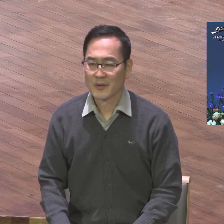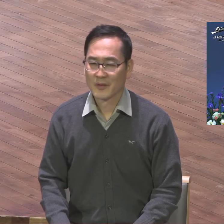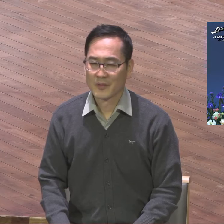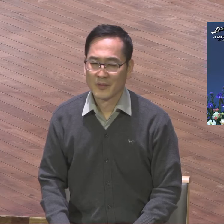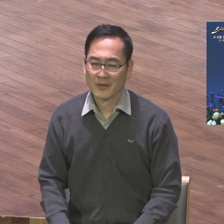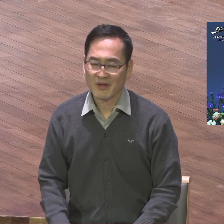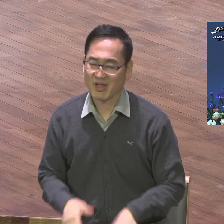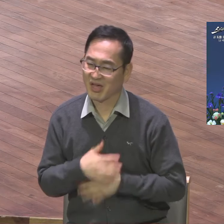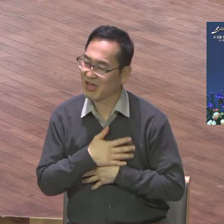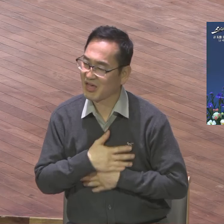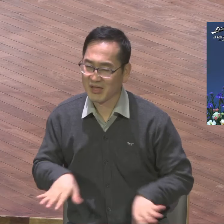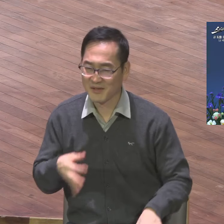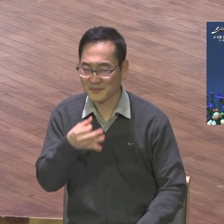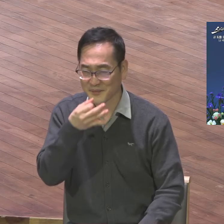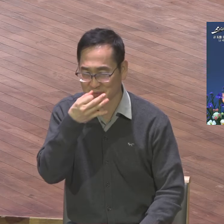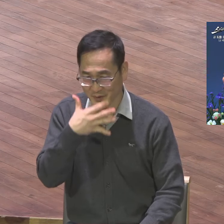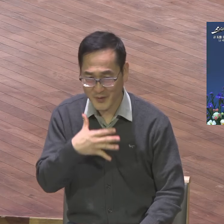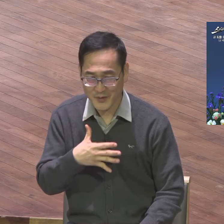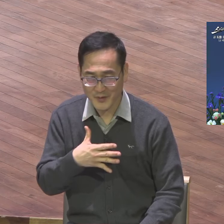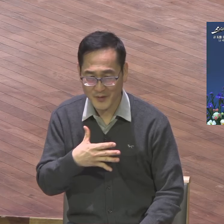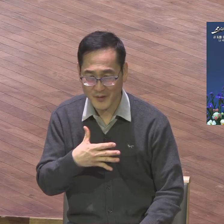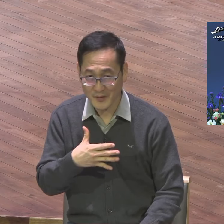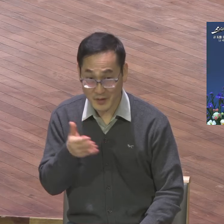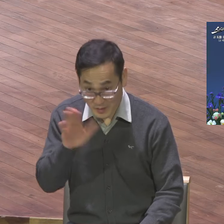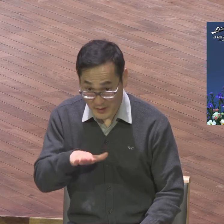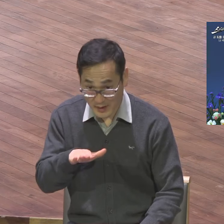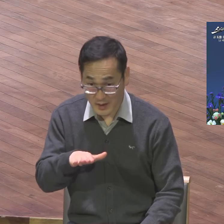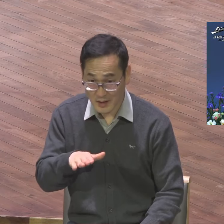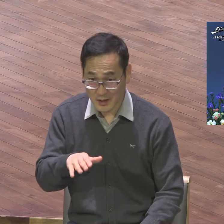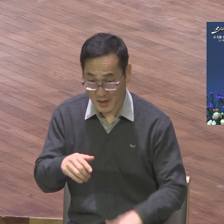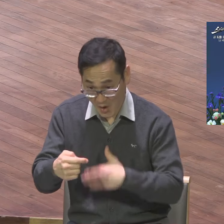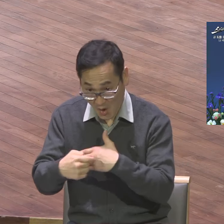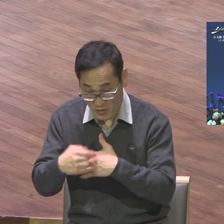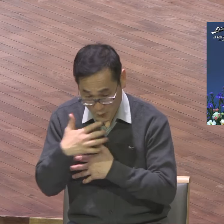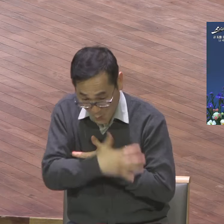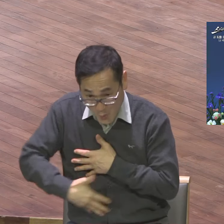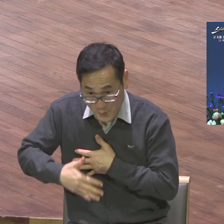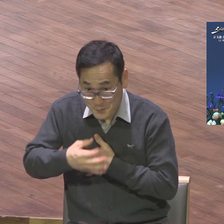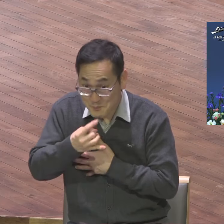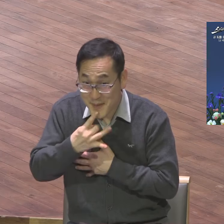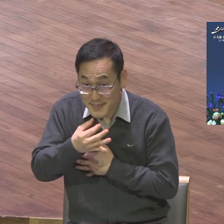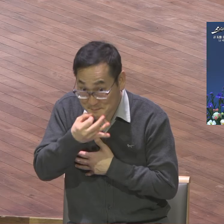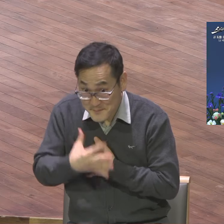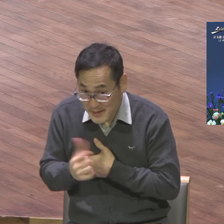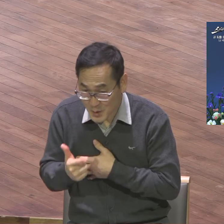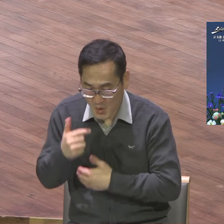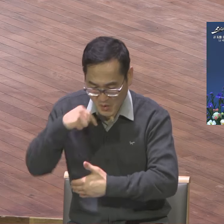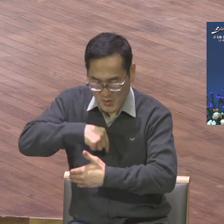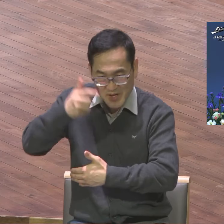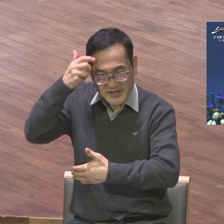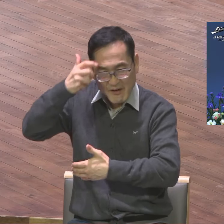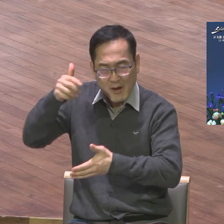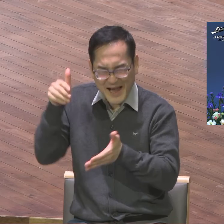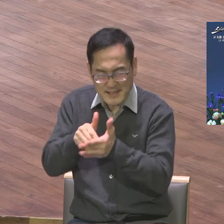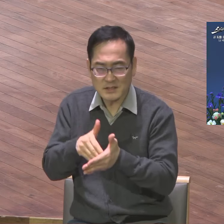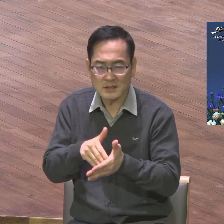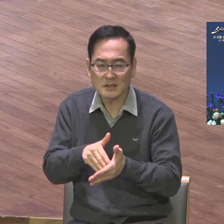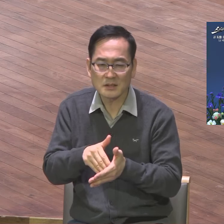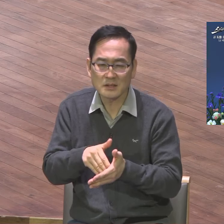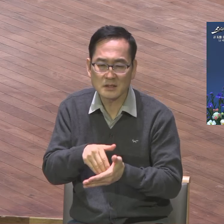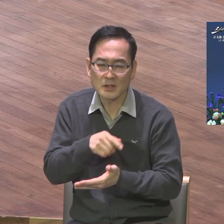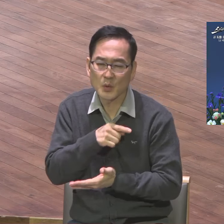하는 것만 아니고, 뭐요? 영적 영향까지죠. 영적인 것에서까지